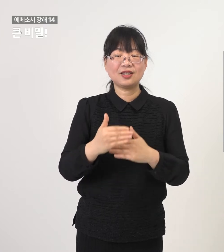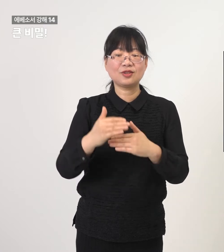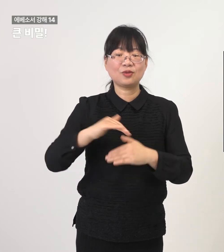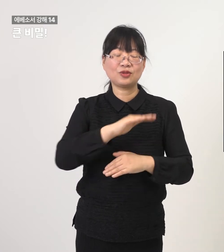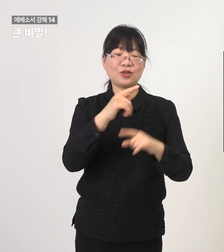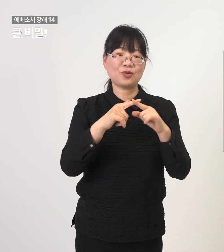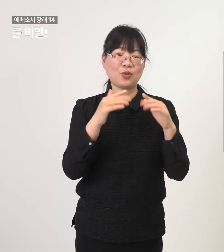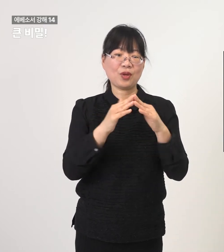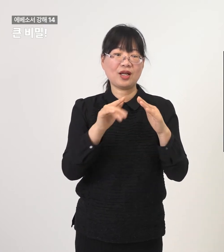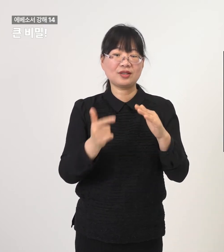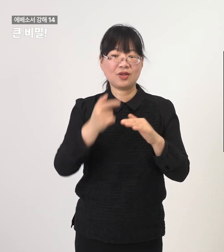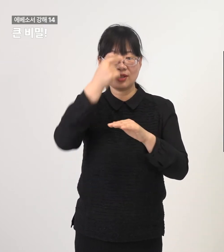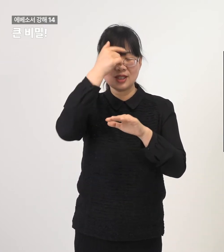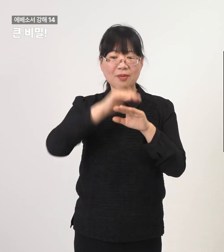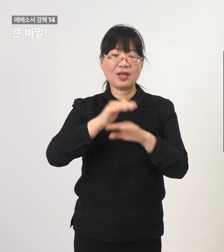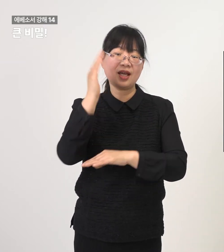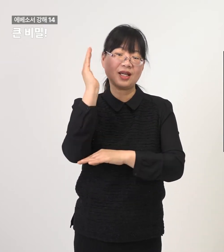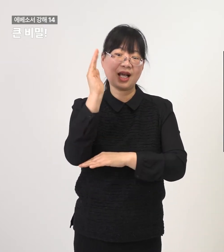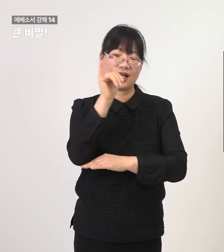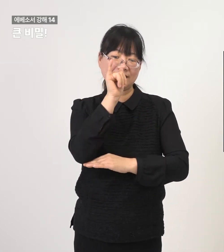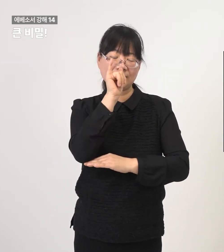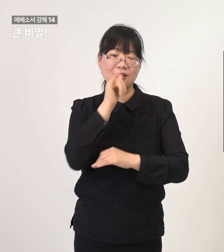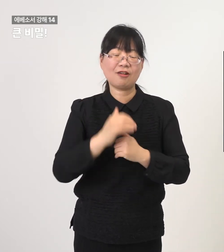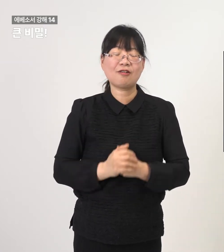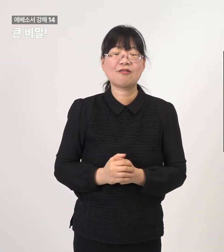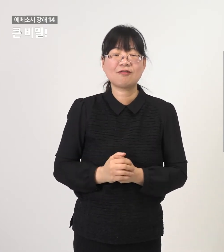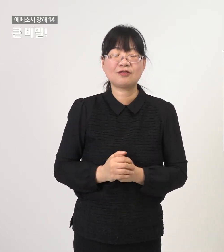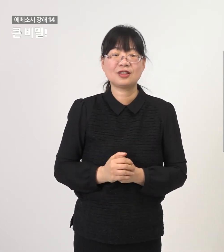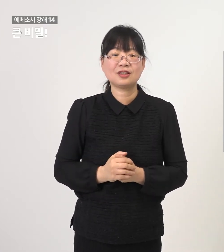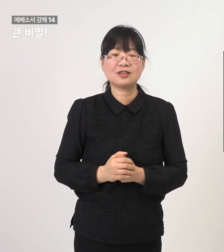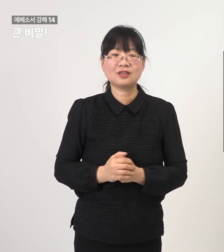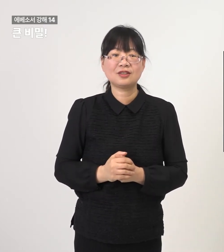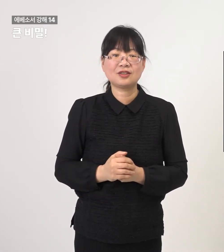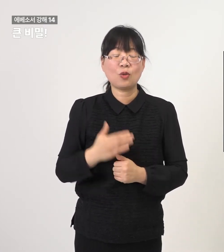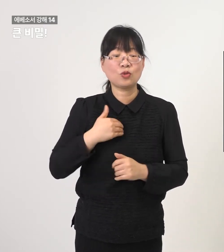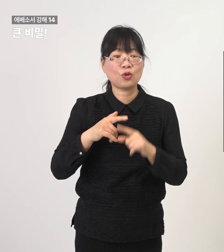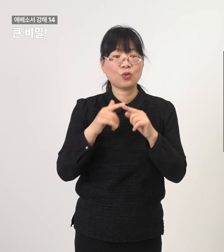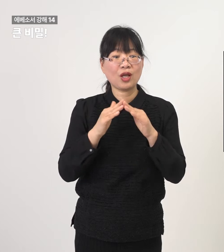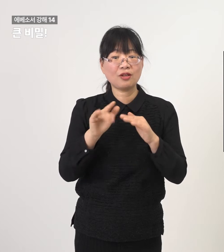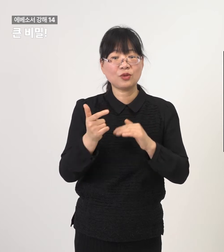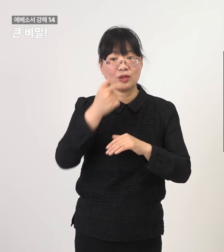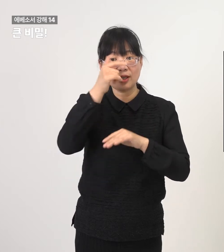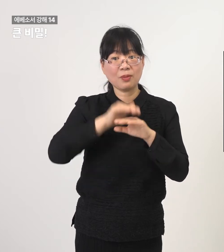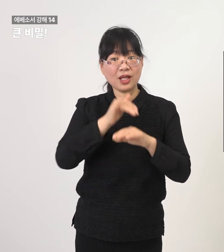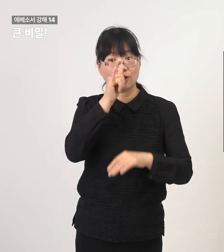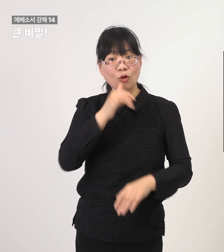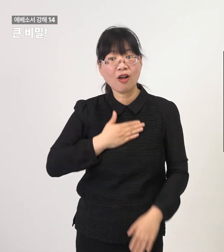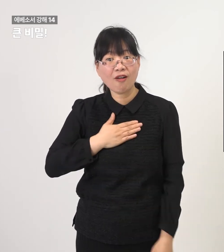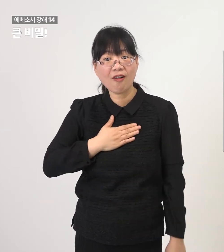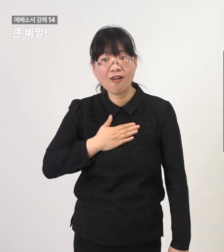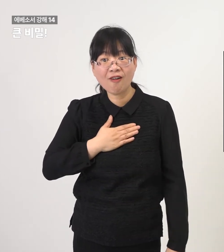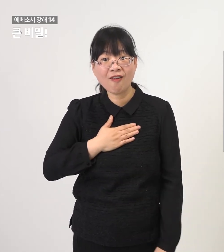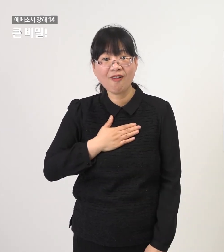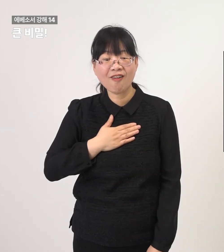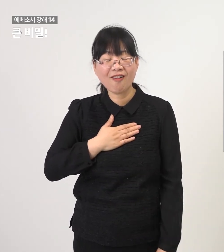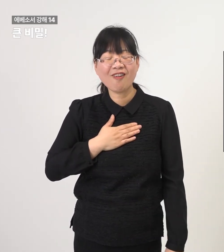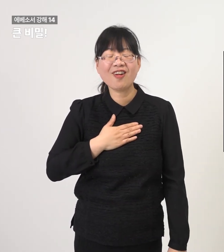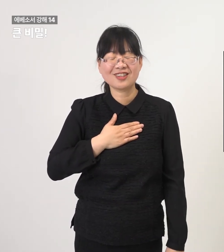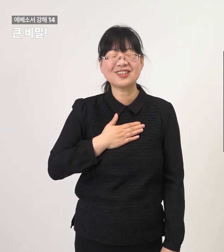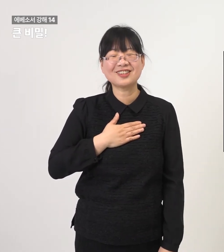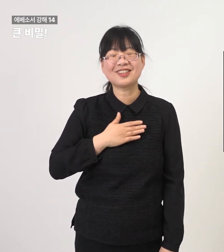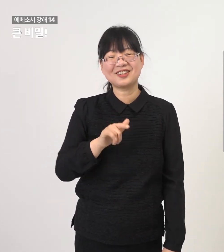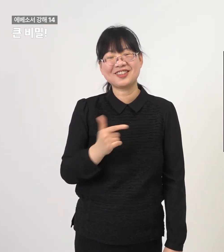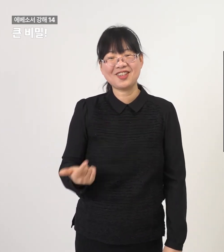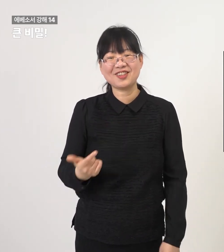우리 교회 저녁 예배 강해가 있어요. 아, 우리 교회 저녁 예배 있는 건 아세요? 네, 저녁